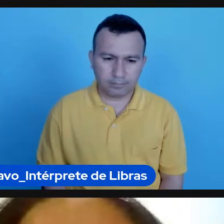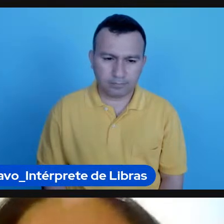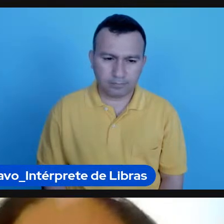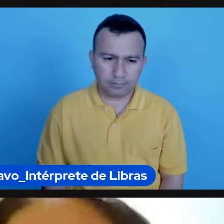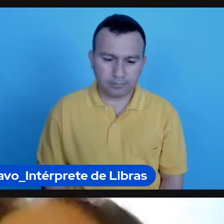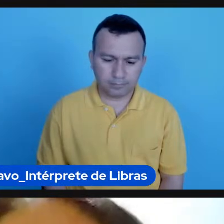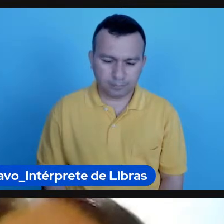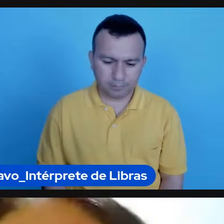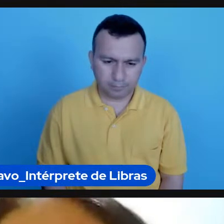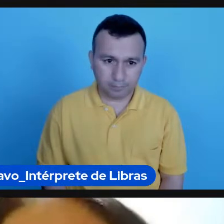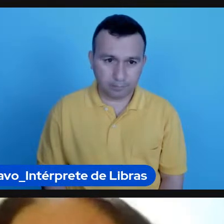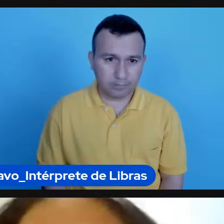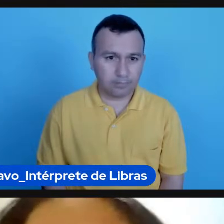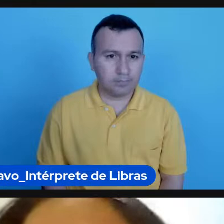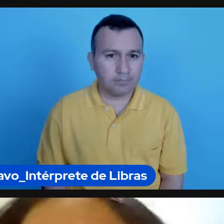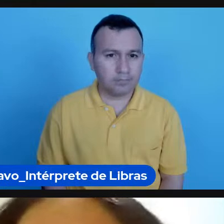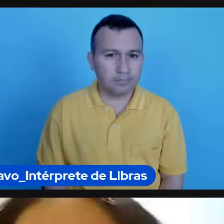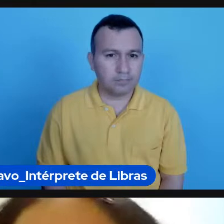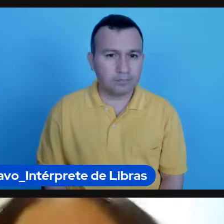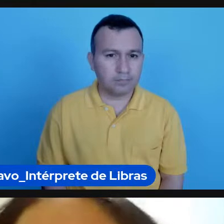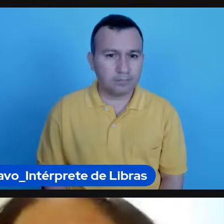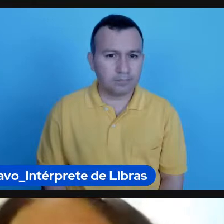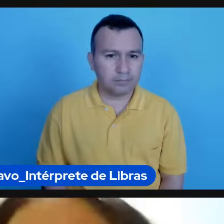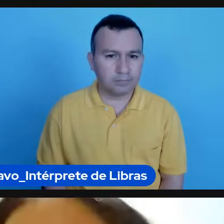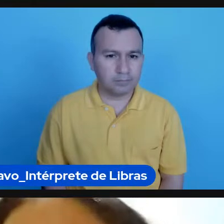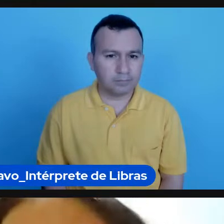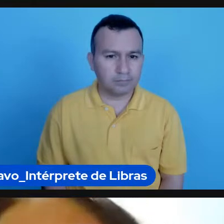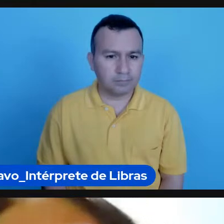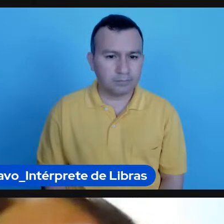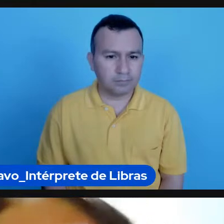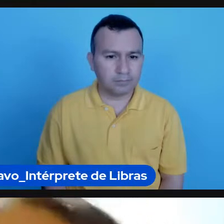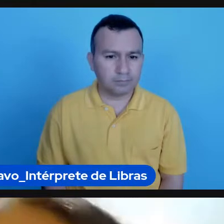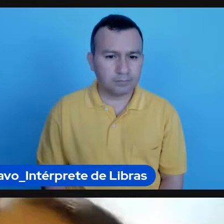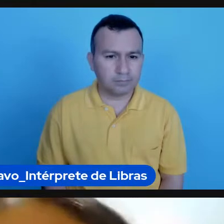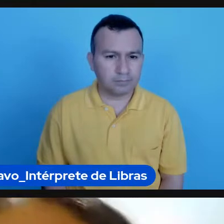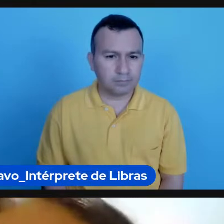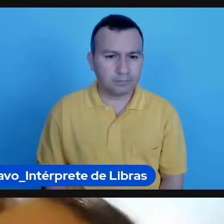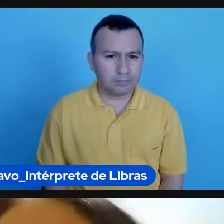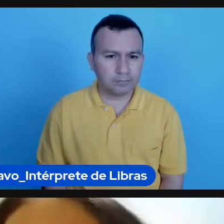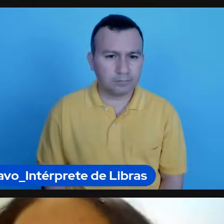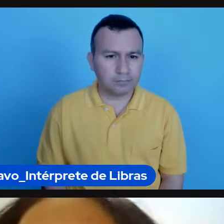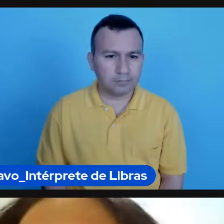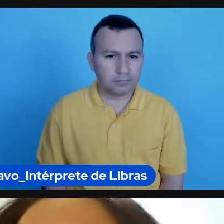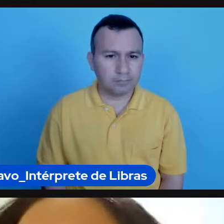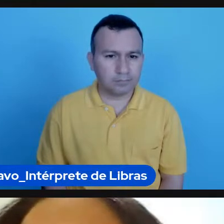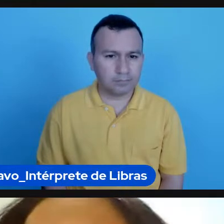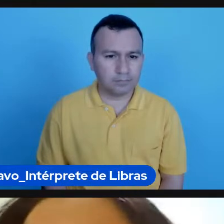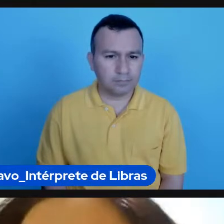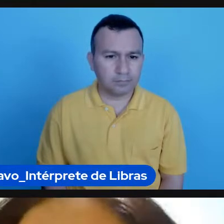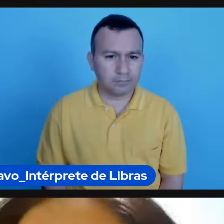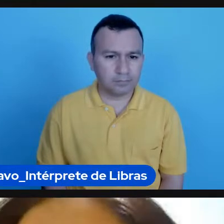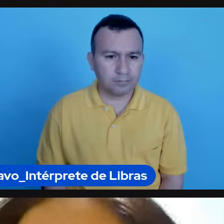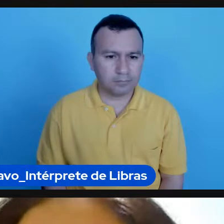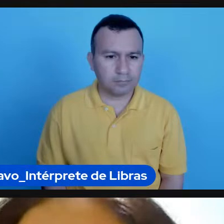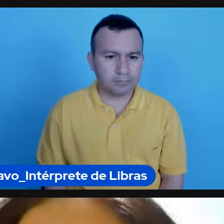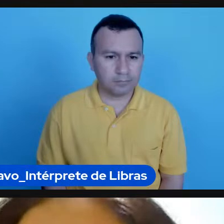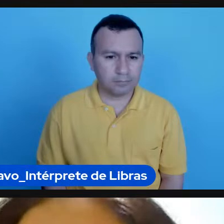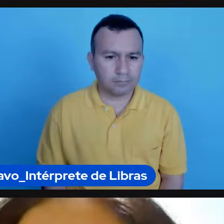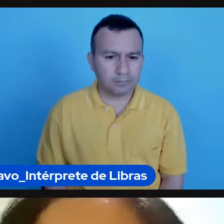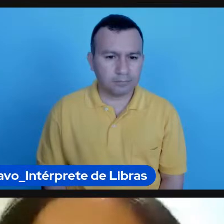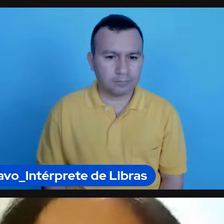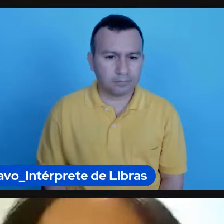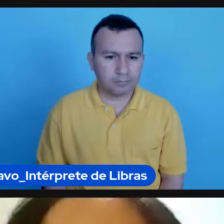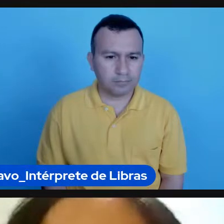seu aprendizado, muitas vezes, não é favorecido. E ele vai